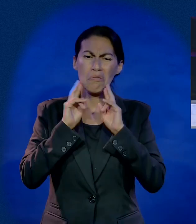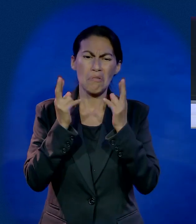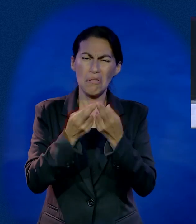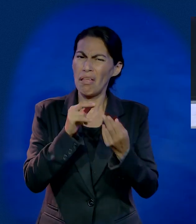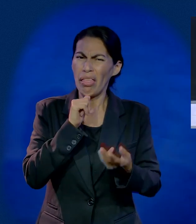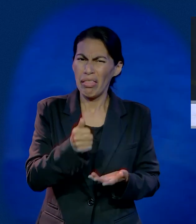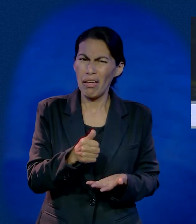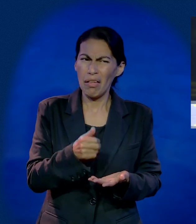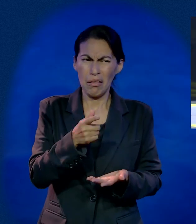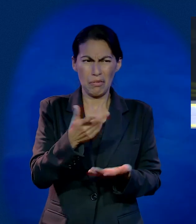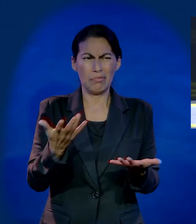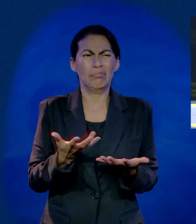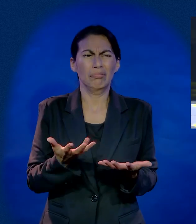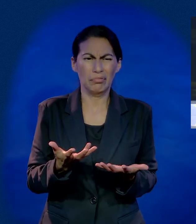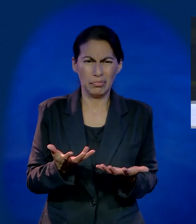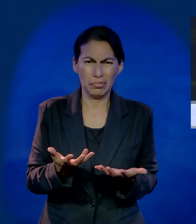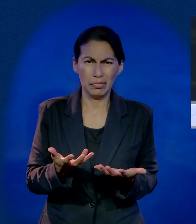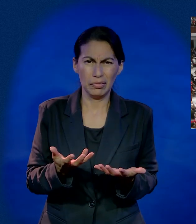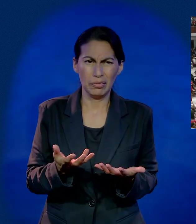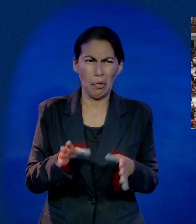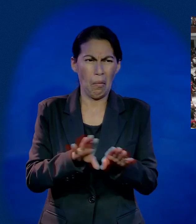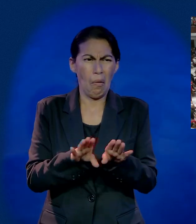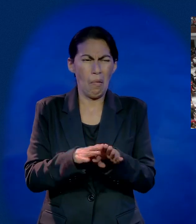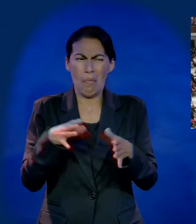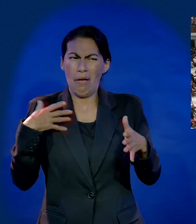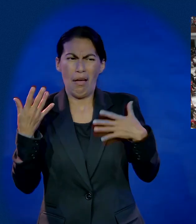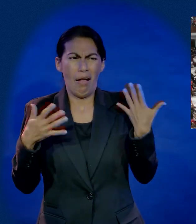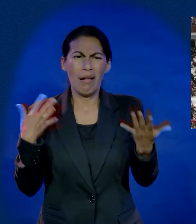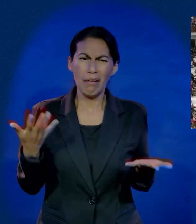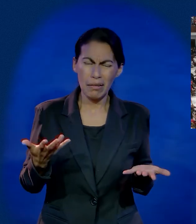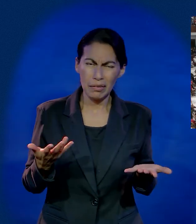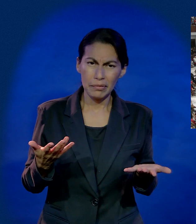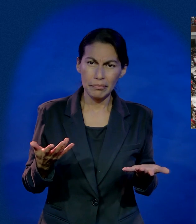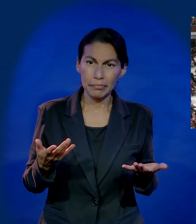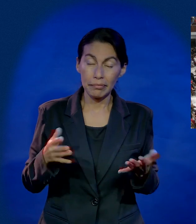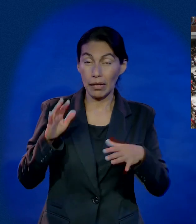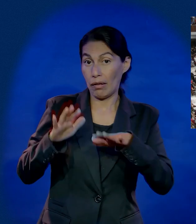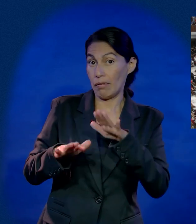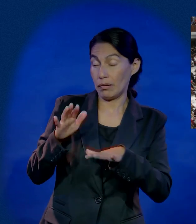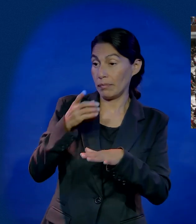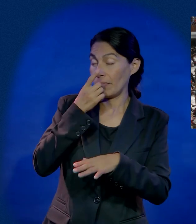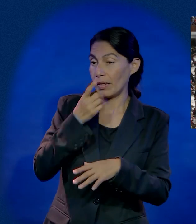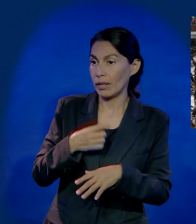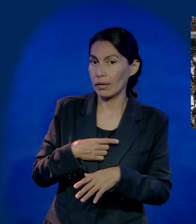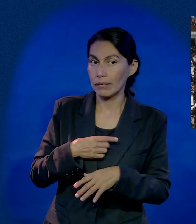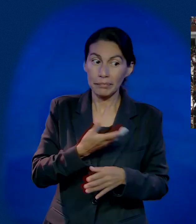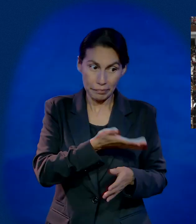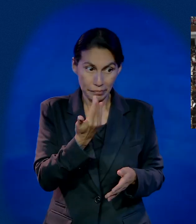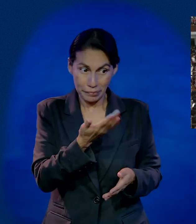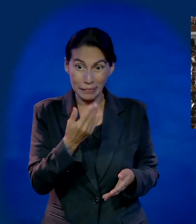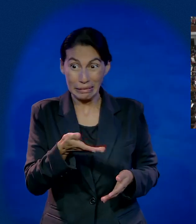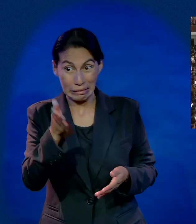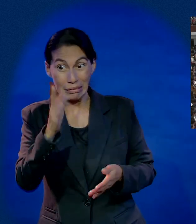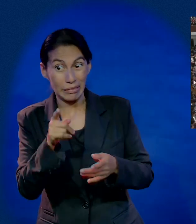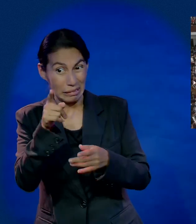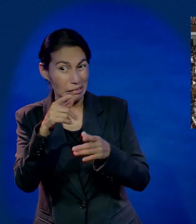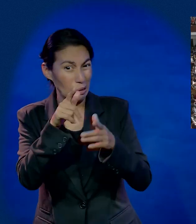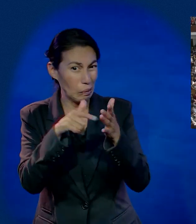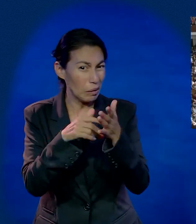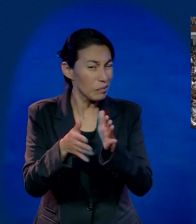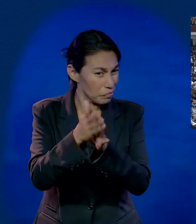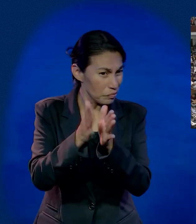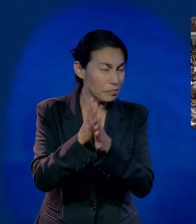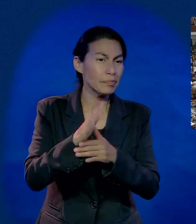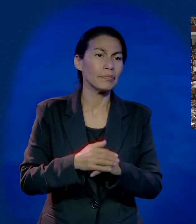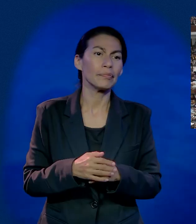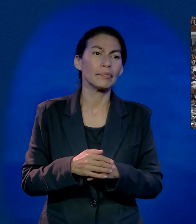no vas a reuniones. Pues, ¿cómo te diviertes tú? ¿Qué haces? Algunas veces también me decían: oye, vamos a